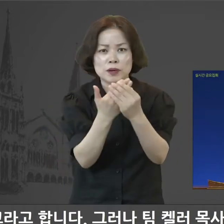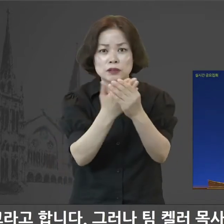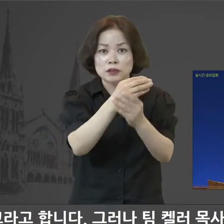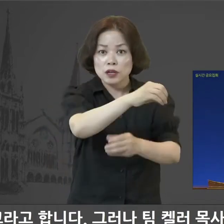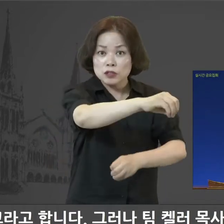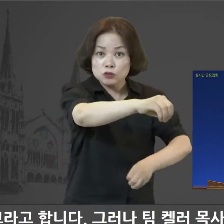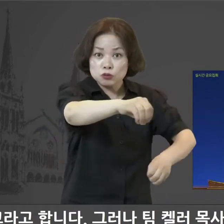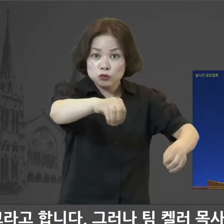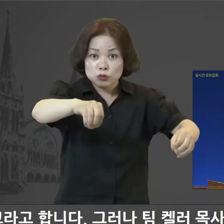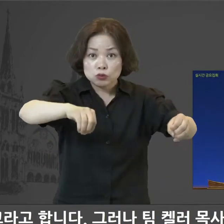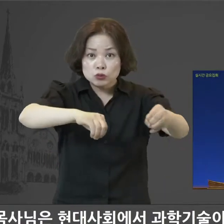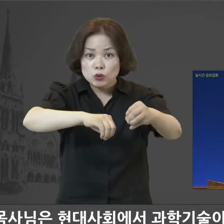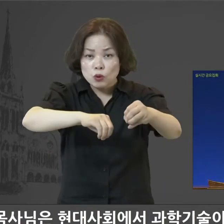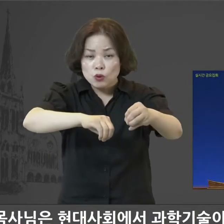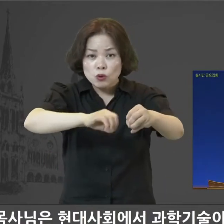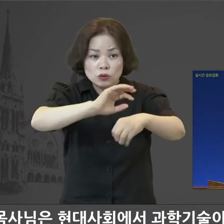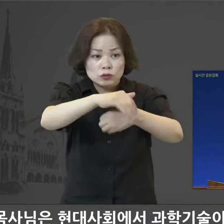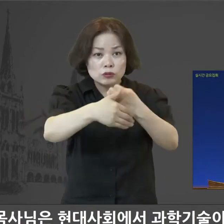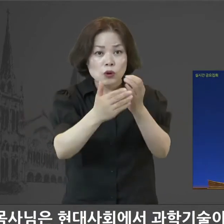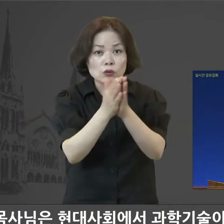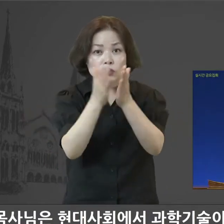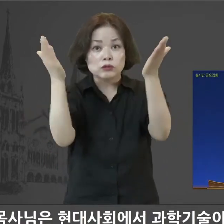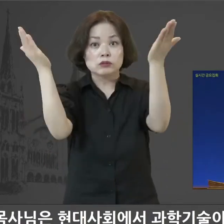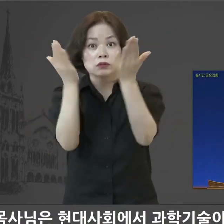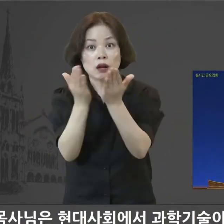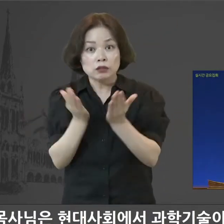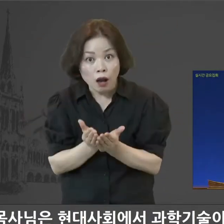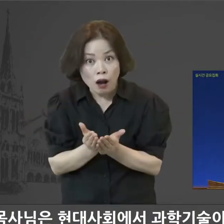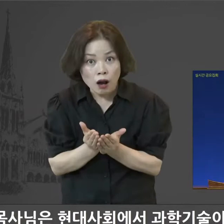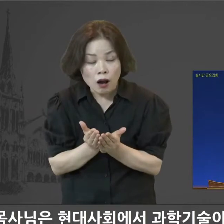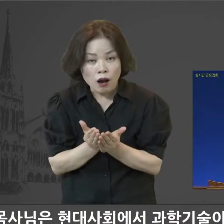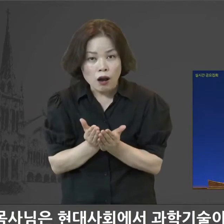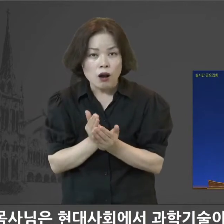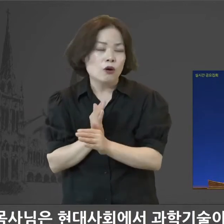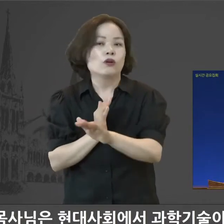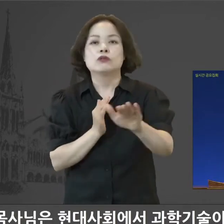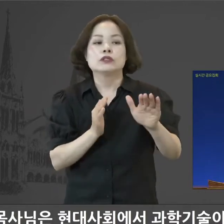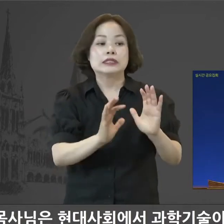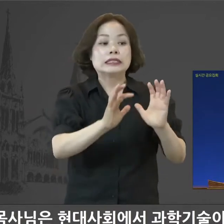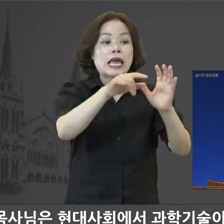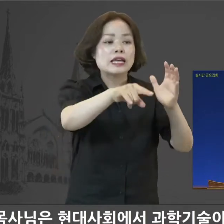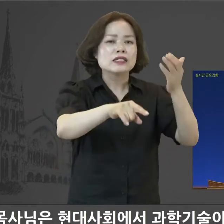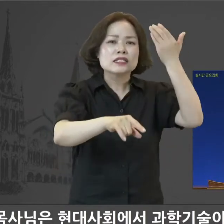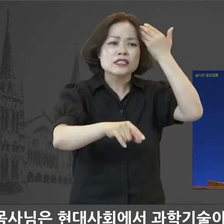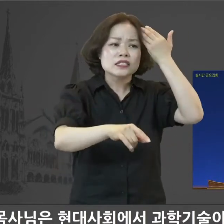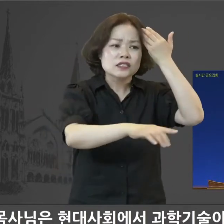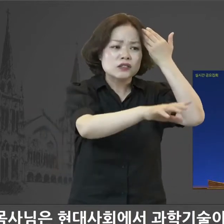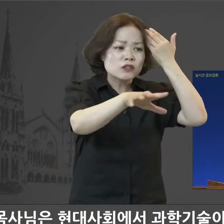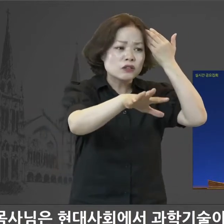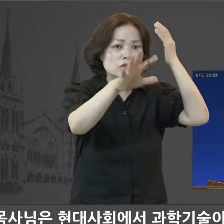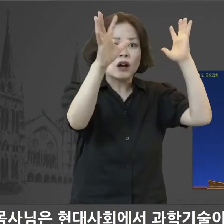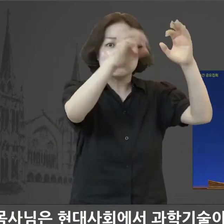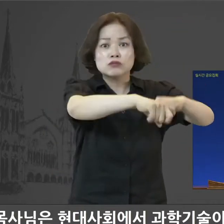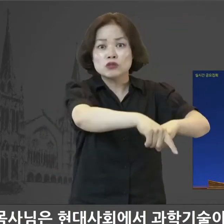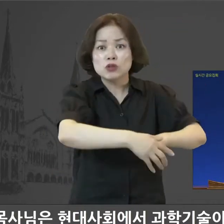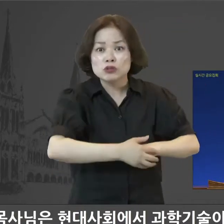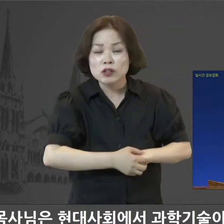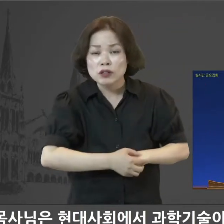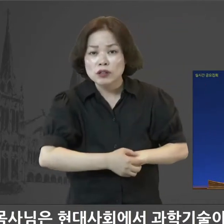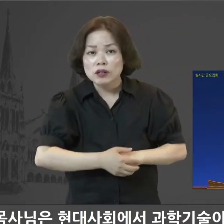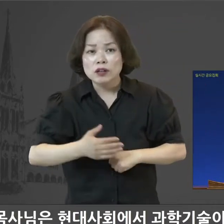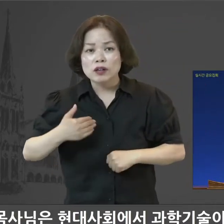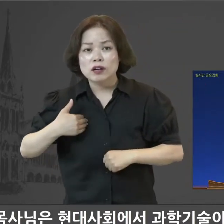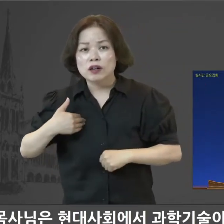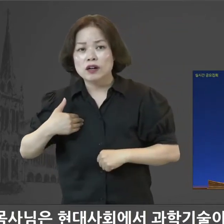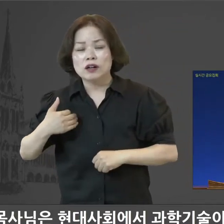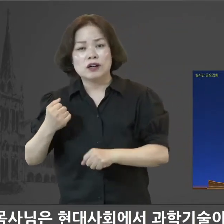할수록 성경이 답이에요. 우리가 그걸 세계적인 지식인들이 다 무너지고 있습니다. 제가 학생 때